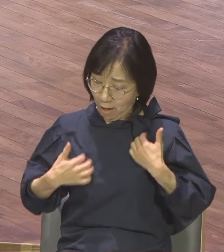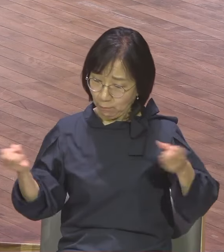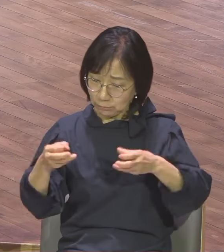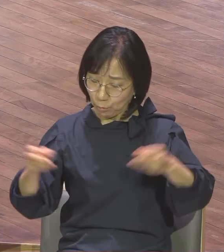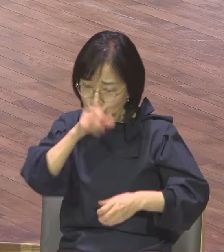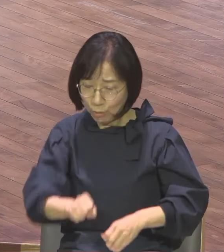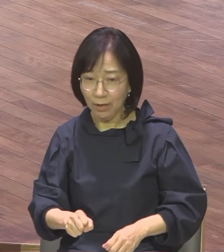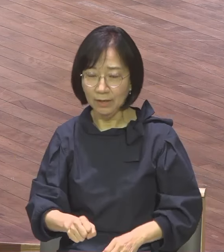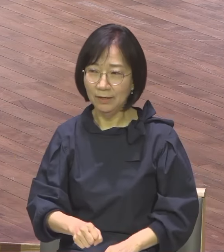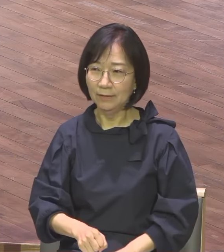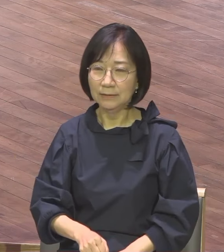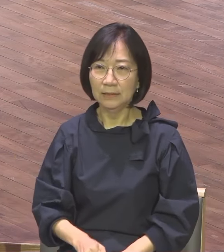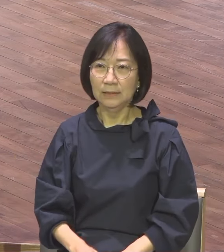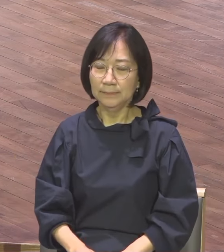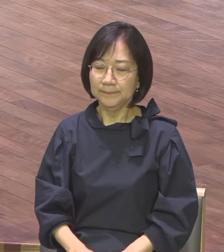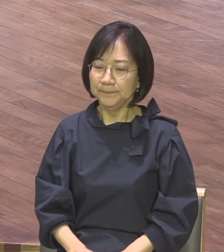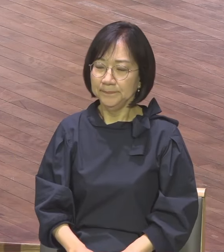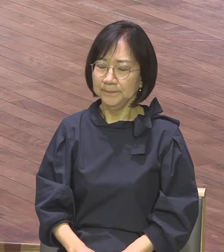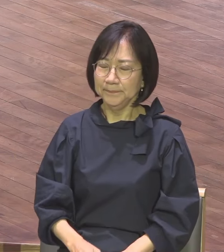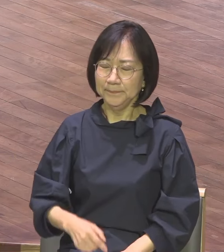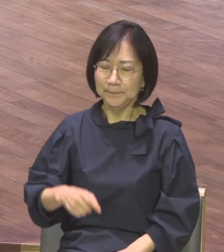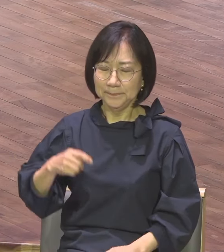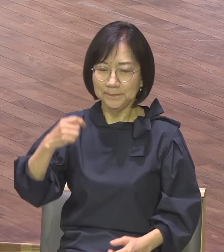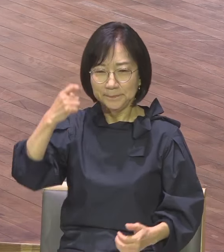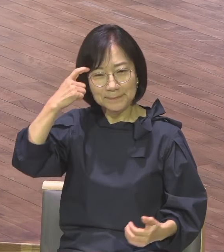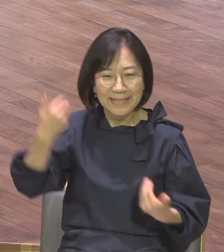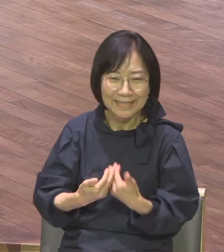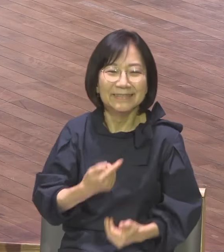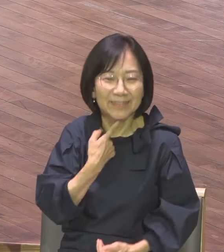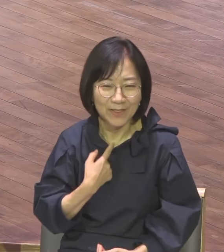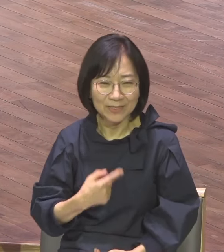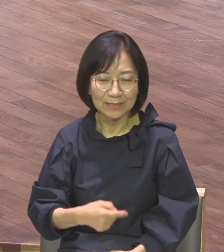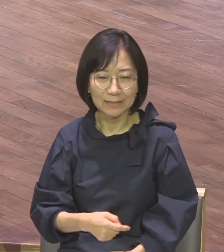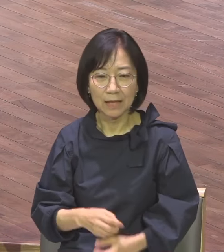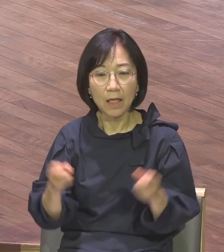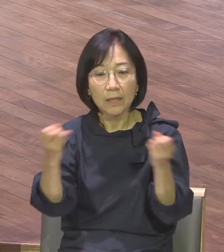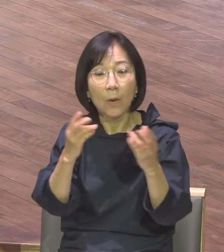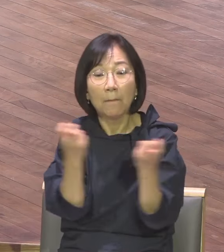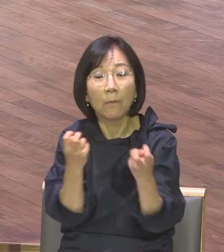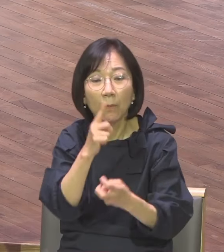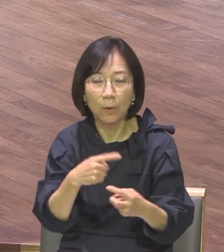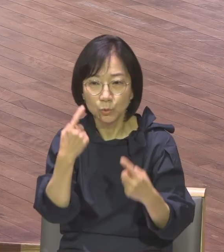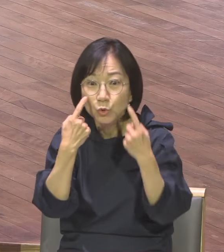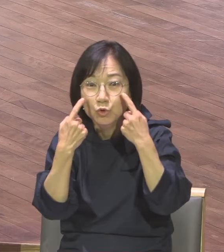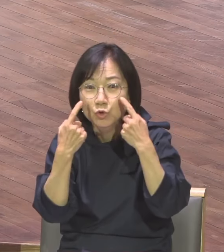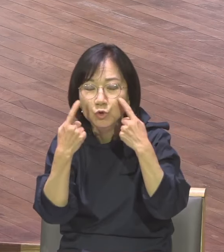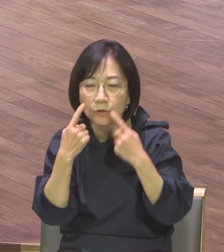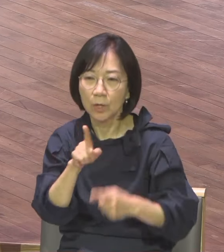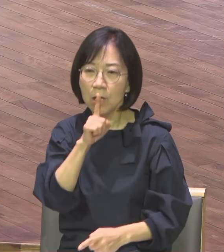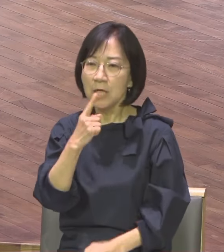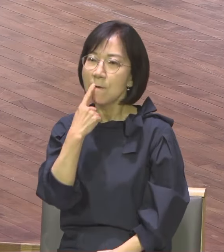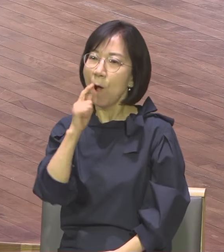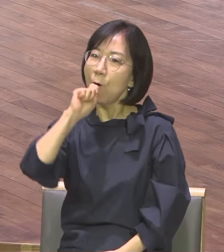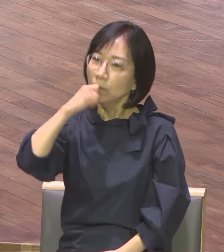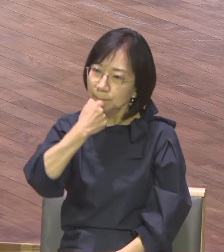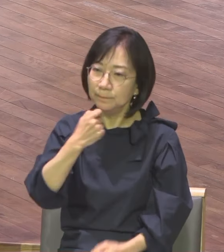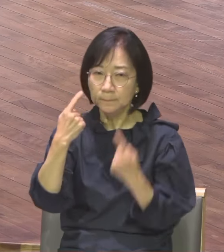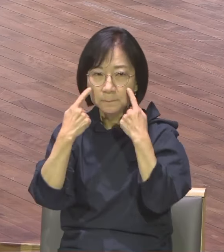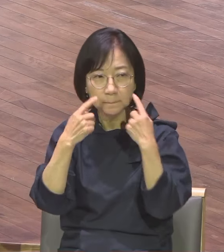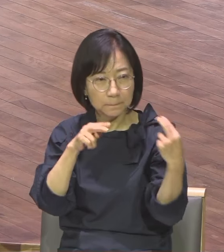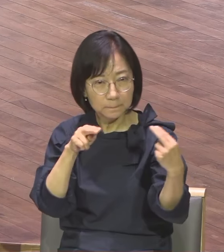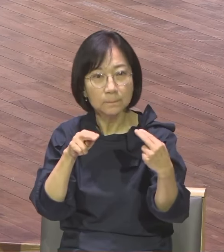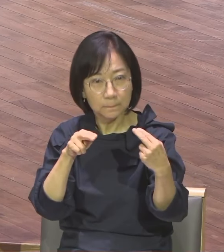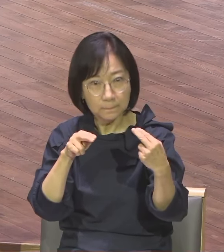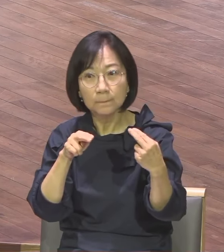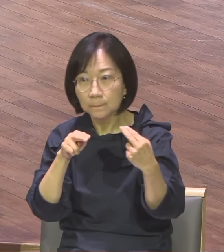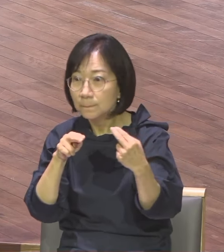그런 집안이에요. 말이 없어요. 전혀 말이 없어요. 눈으로 말해. 눈으로. 야, 내가 그런 집 처음 봤네. 눈으로